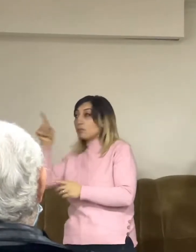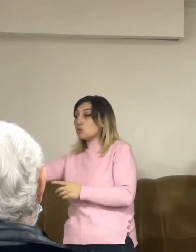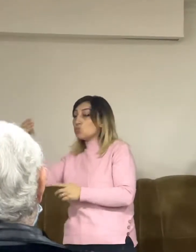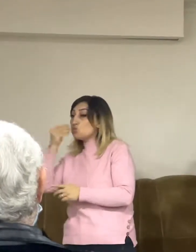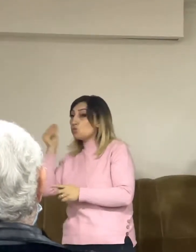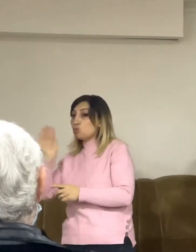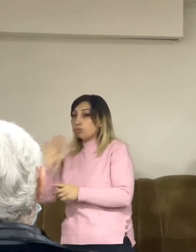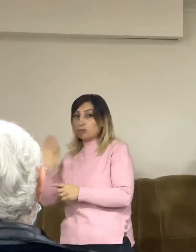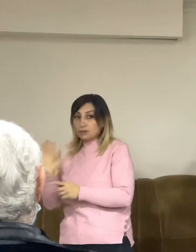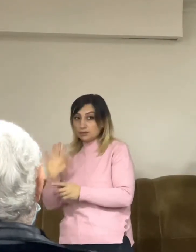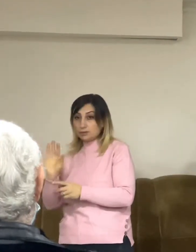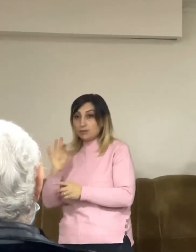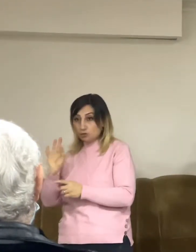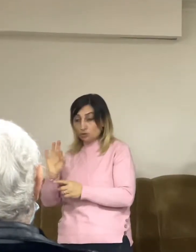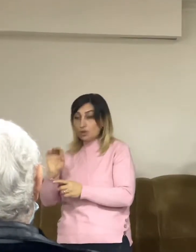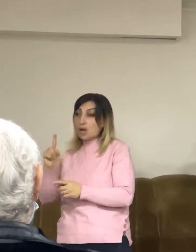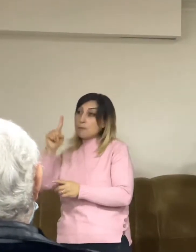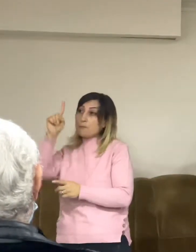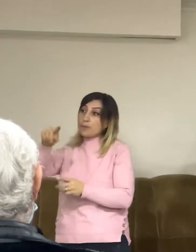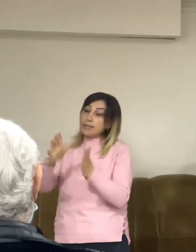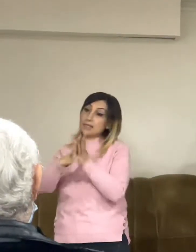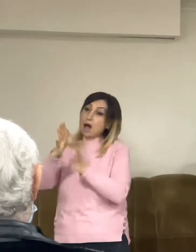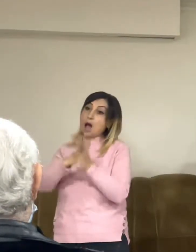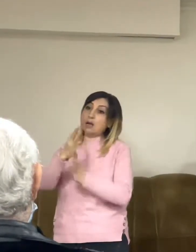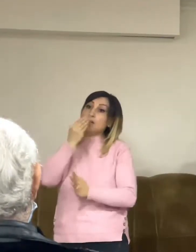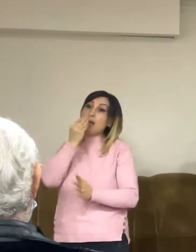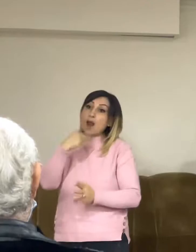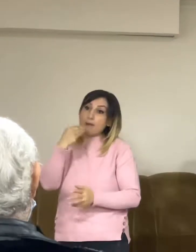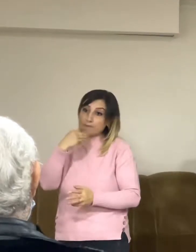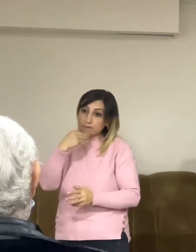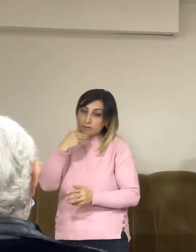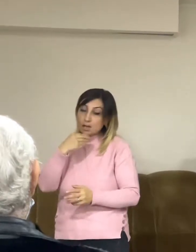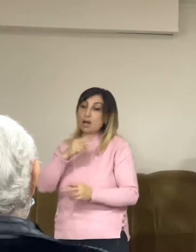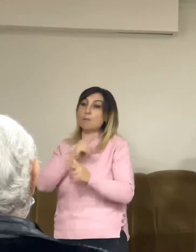Այդ պատճառով, հաց, ո՞ր պատճառով։